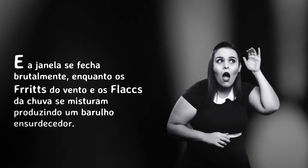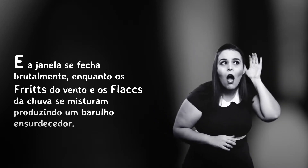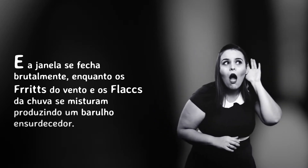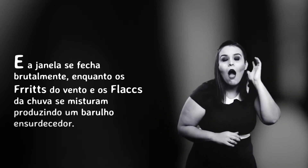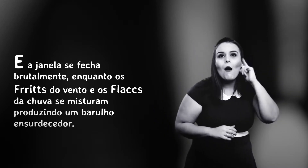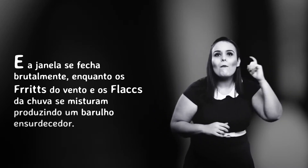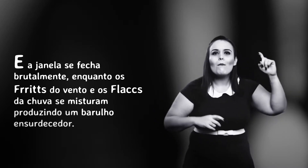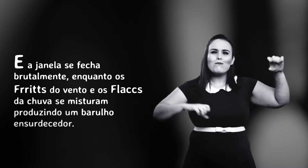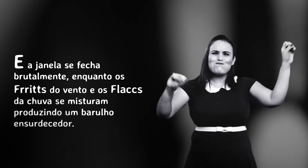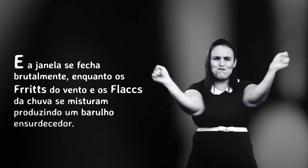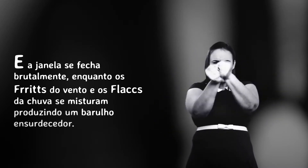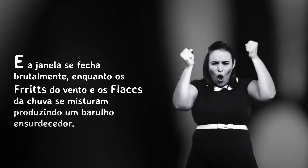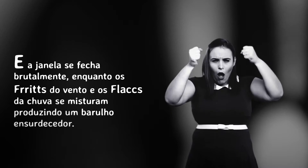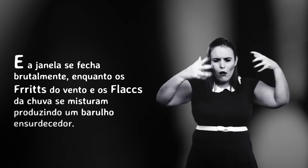barulho ensurdecedor.